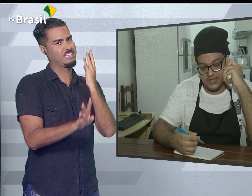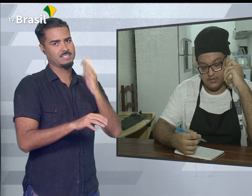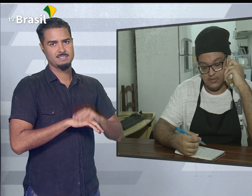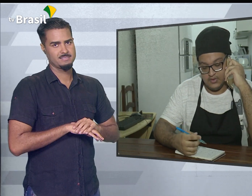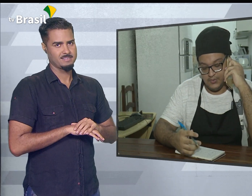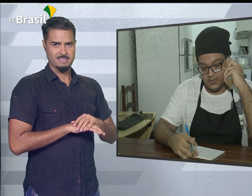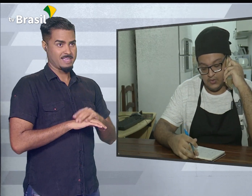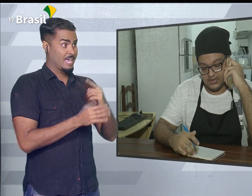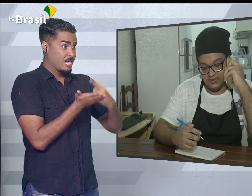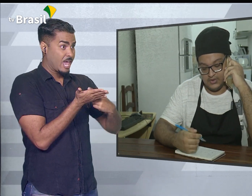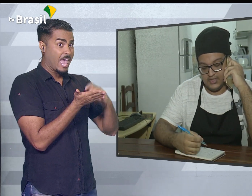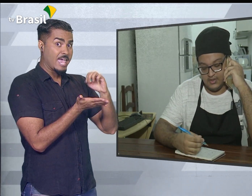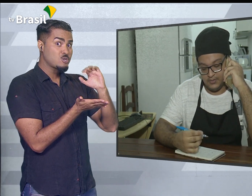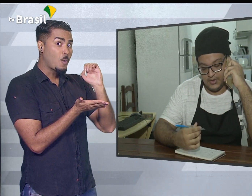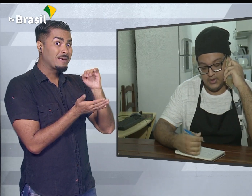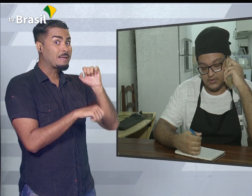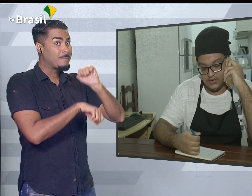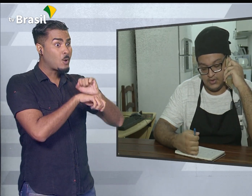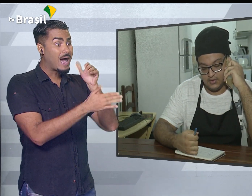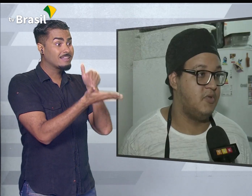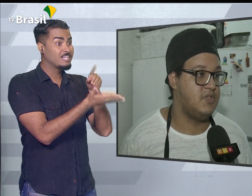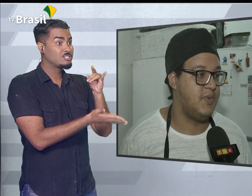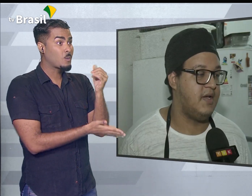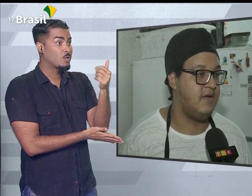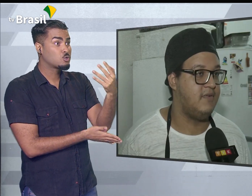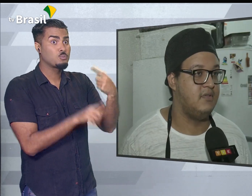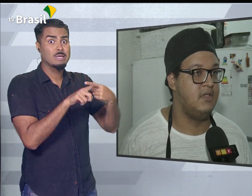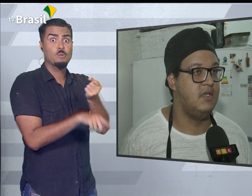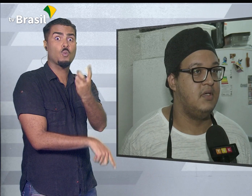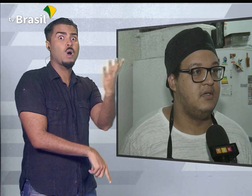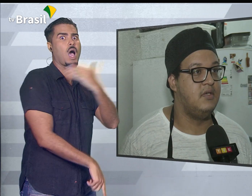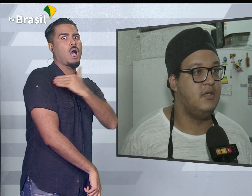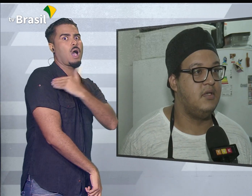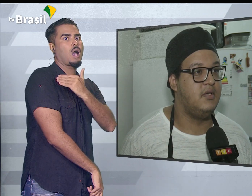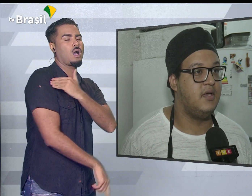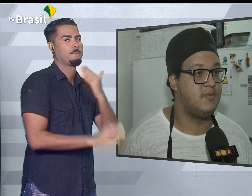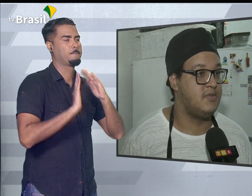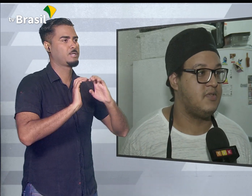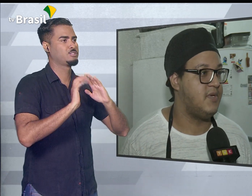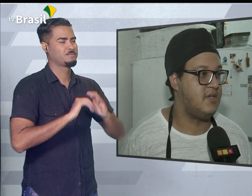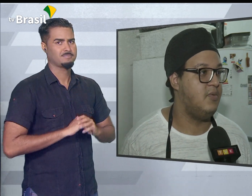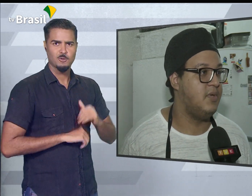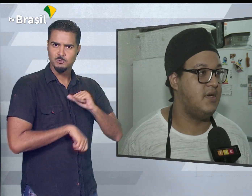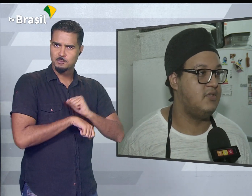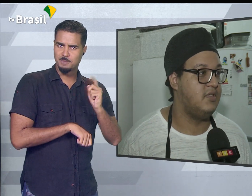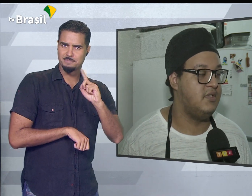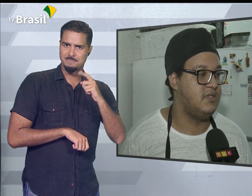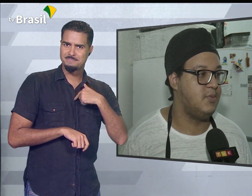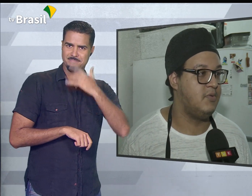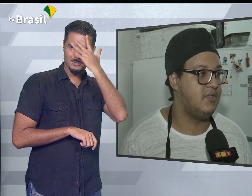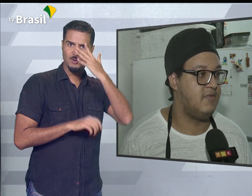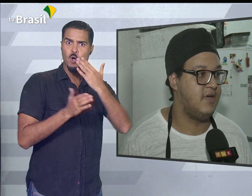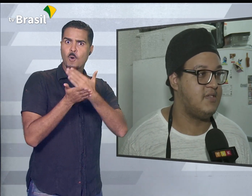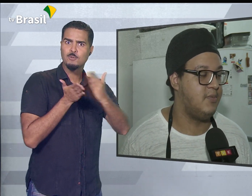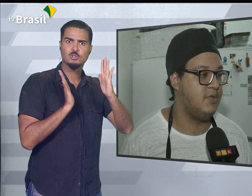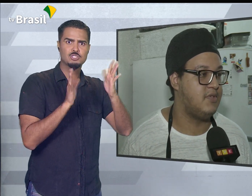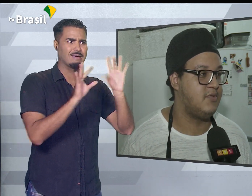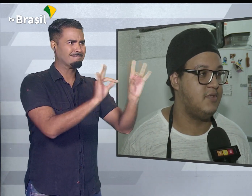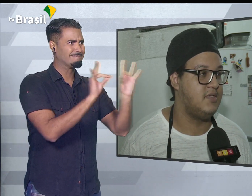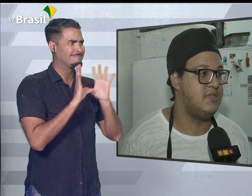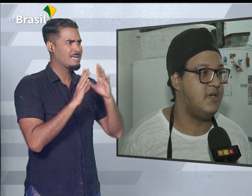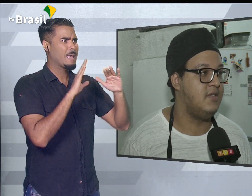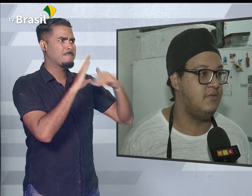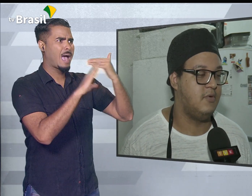até o dia 14 por conta da quantidade de pedidos. Eu não esperava. E as pessoas começaram a me mandar os links porque eu não estava recebendo